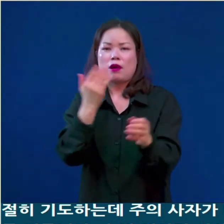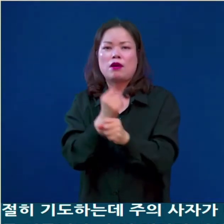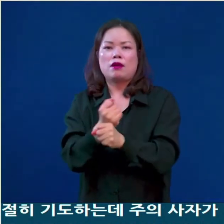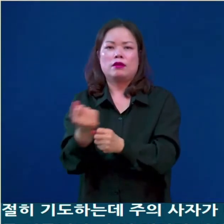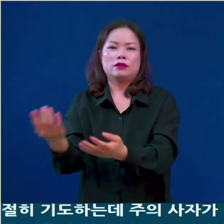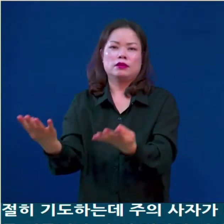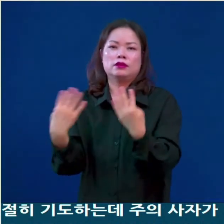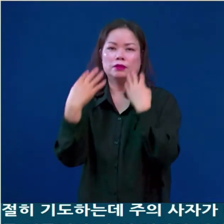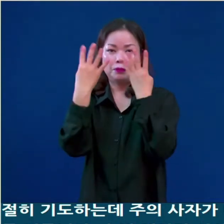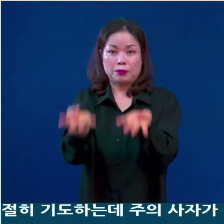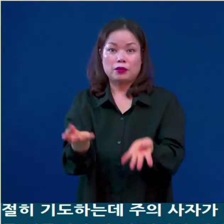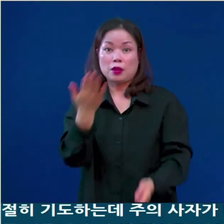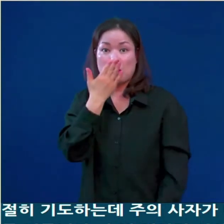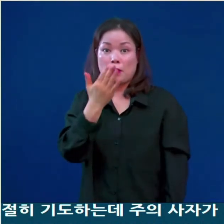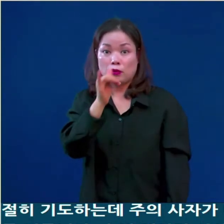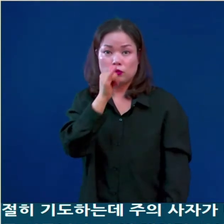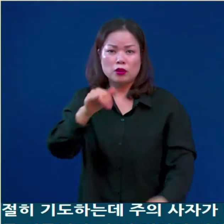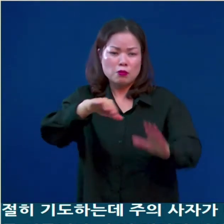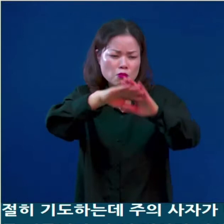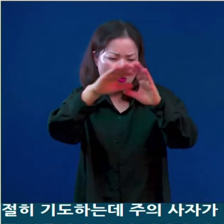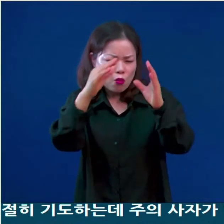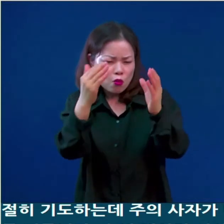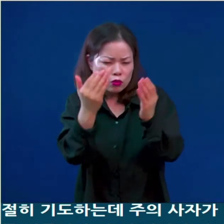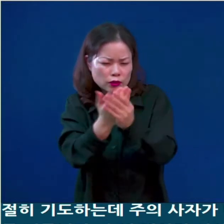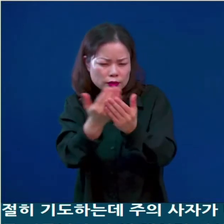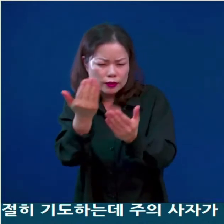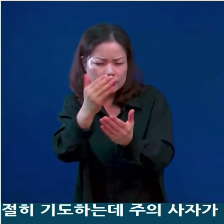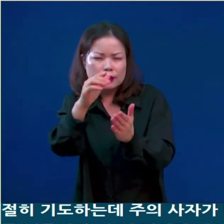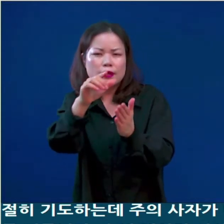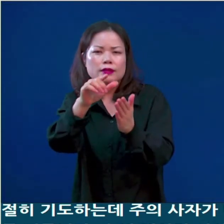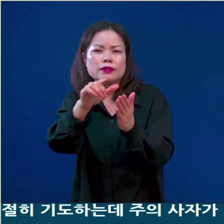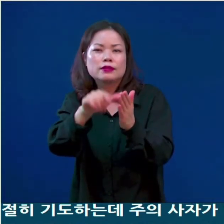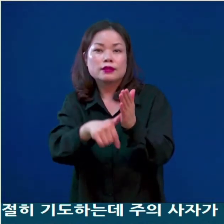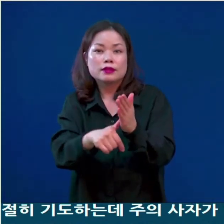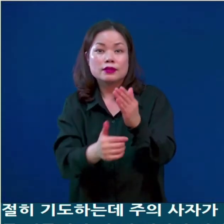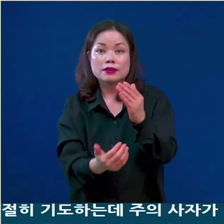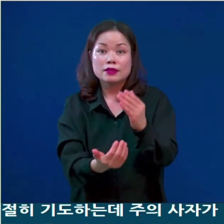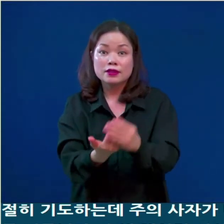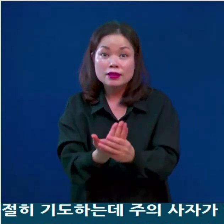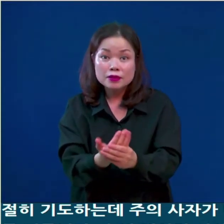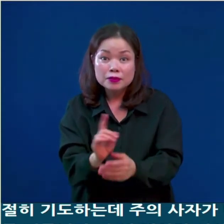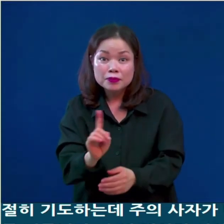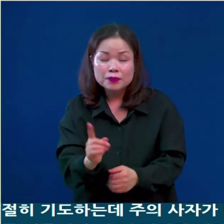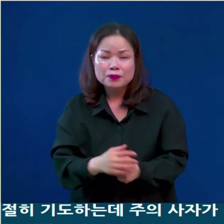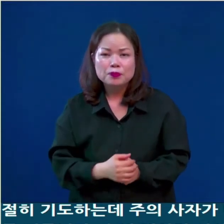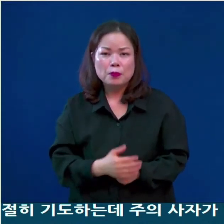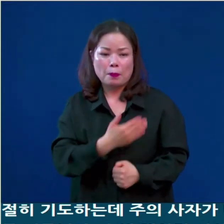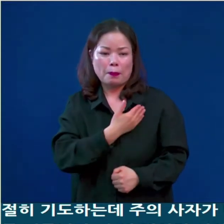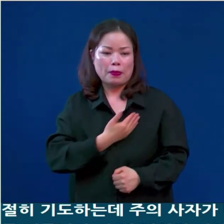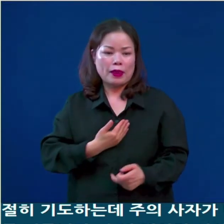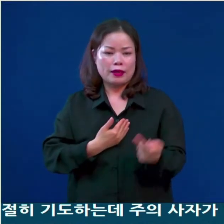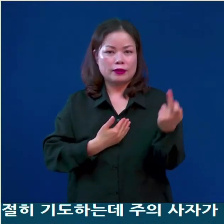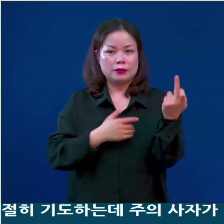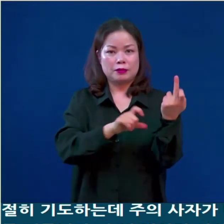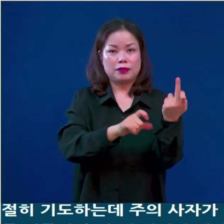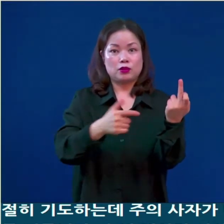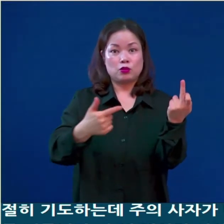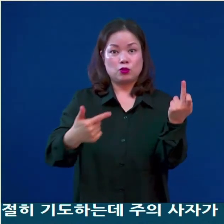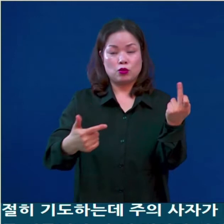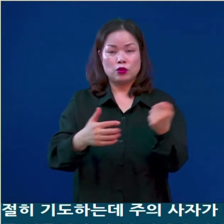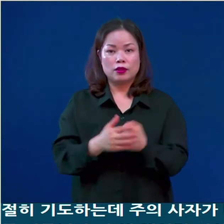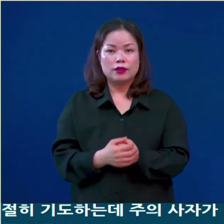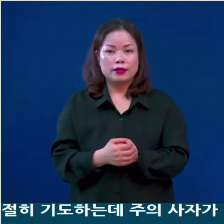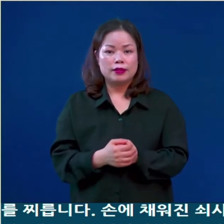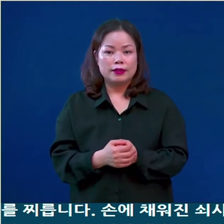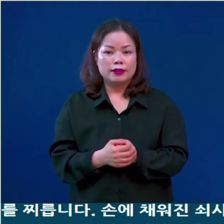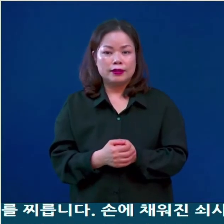경험하게 되어지죠. 자, 이 모든 일이 일어난 시각이 언제일까요? 사도행전 12장 6절에 보면